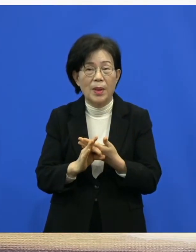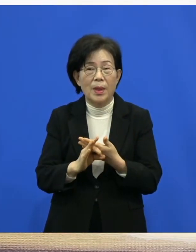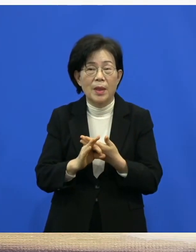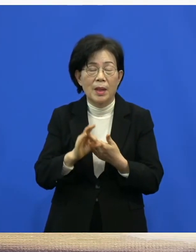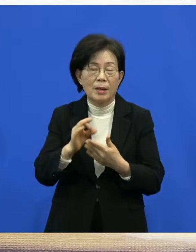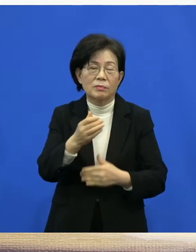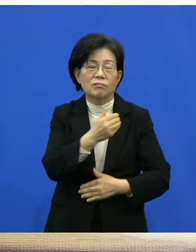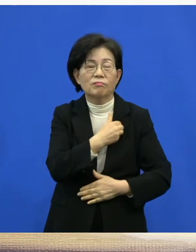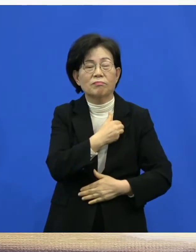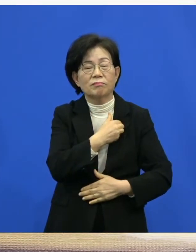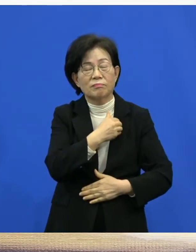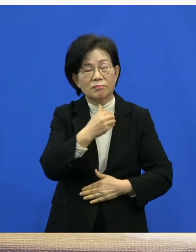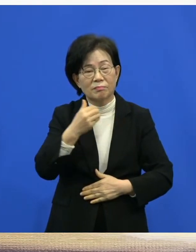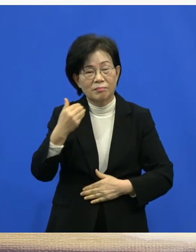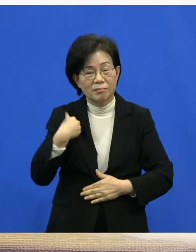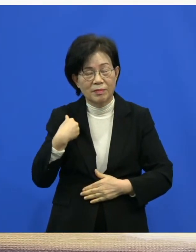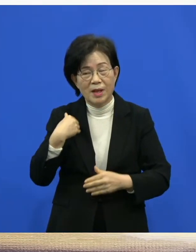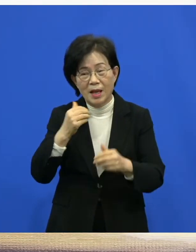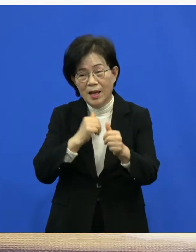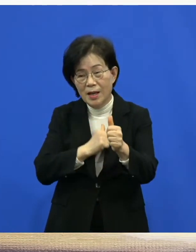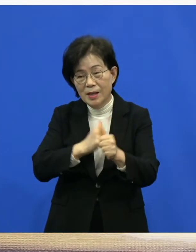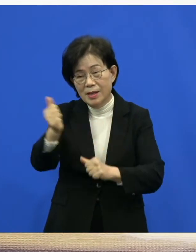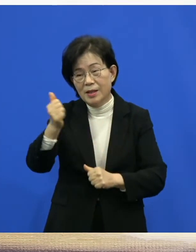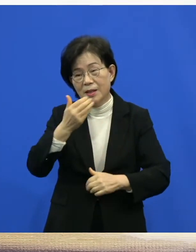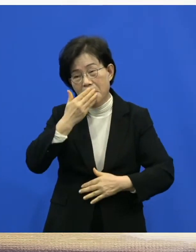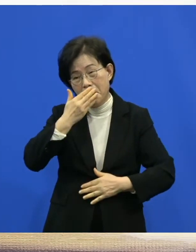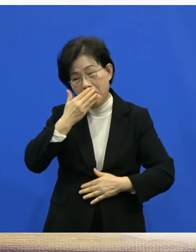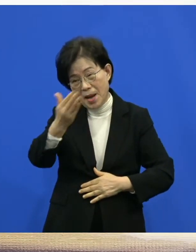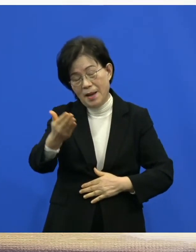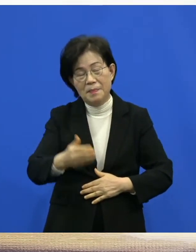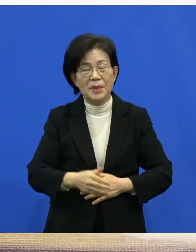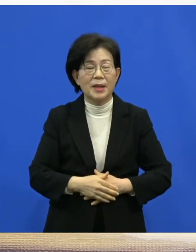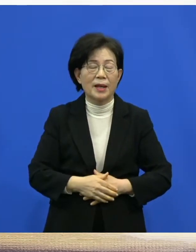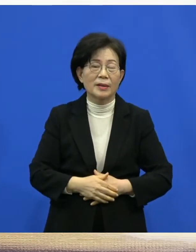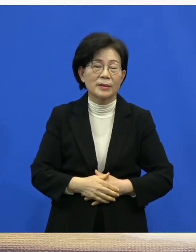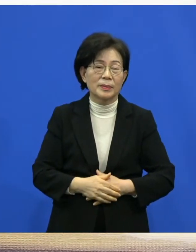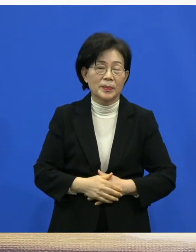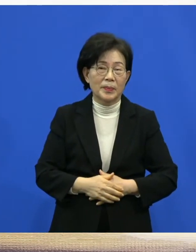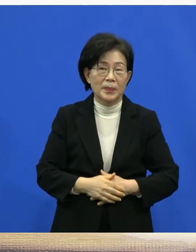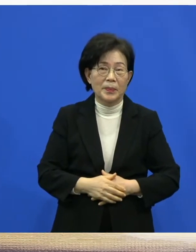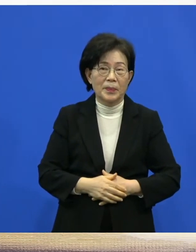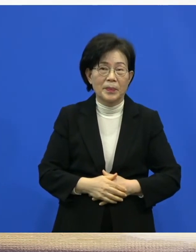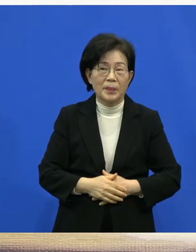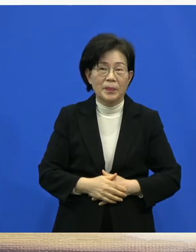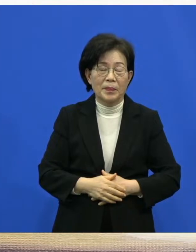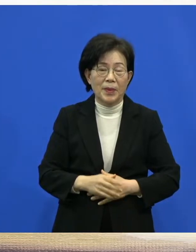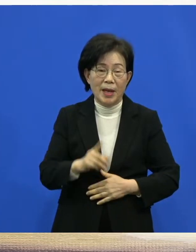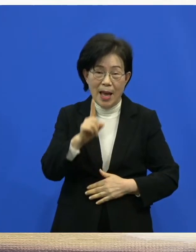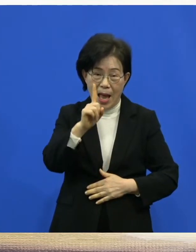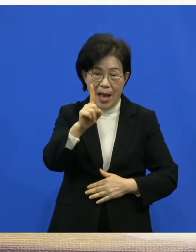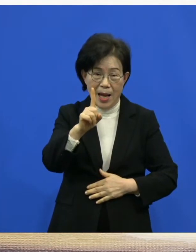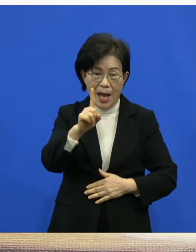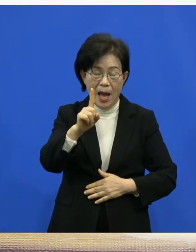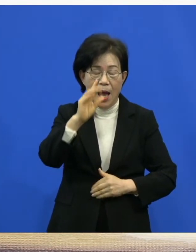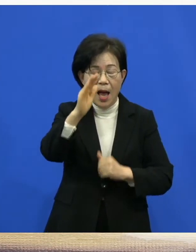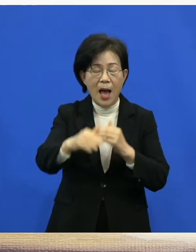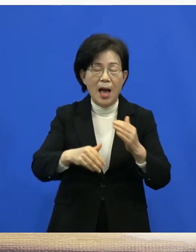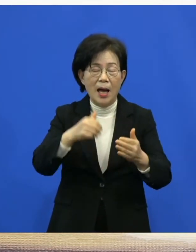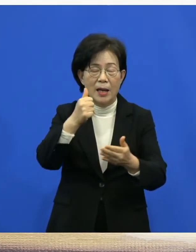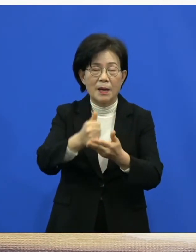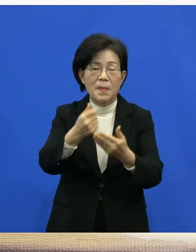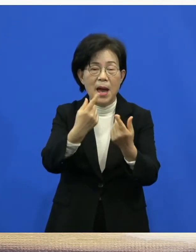그것으로 충분히 승리하고도 남을 줄로 믿습니다. 이 한 가지 약속, 내가 너와